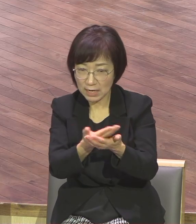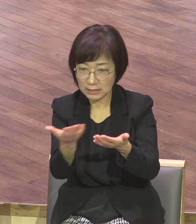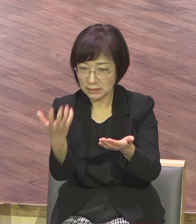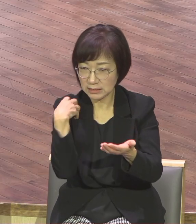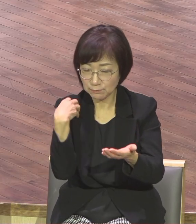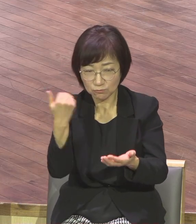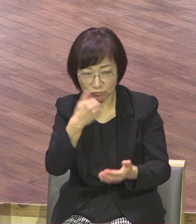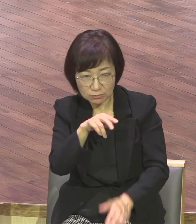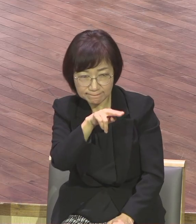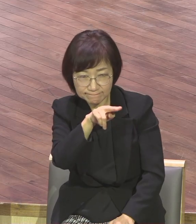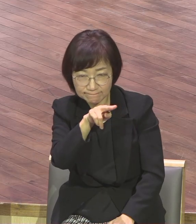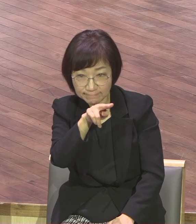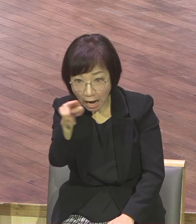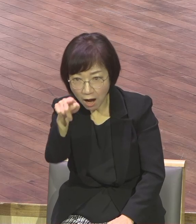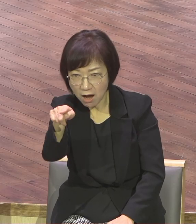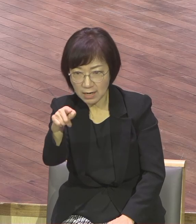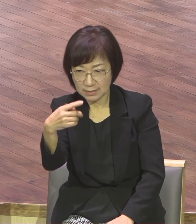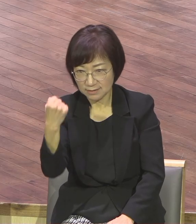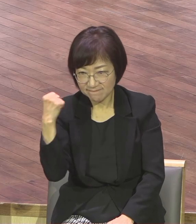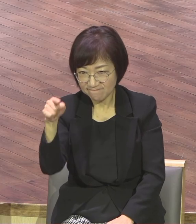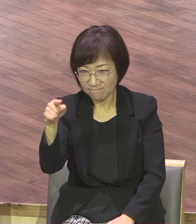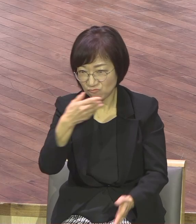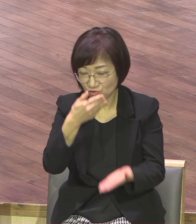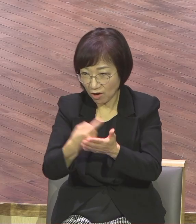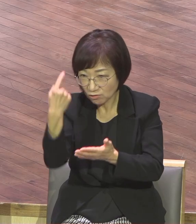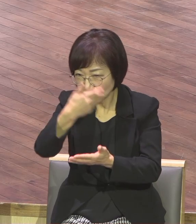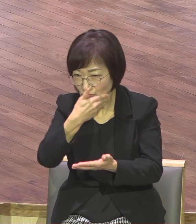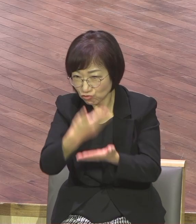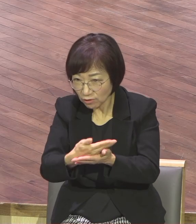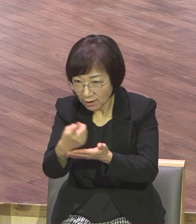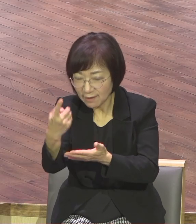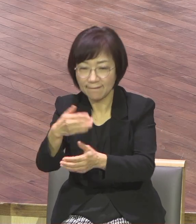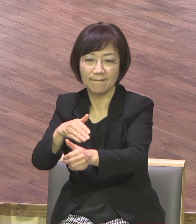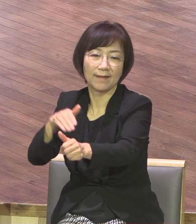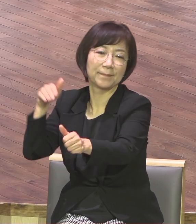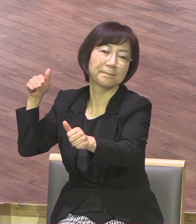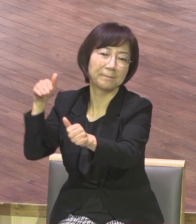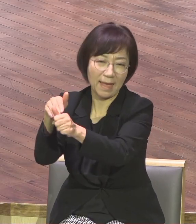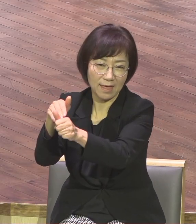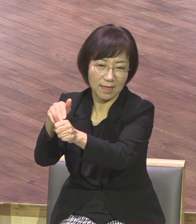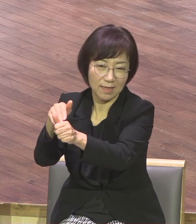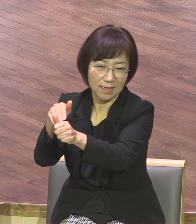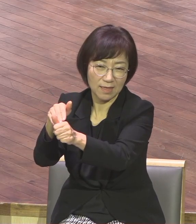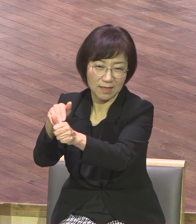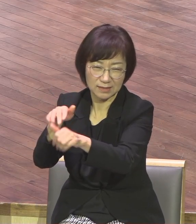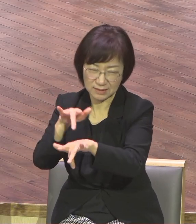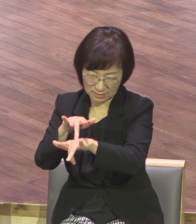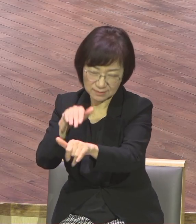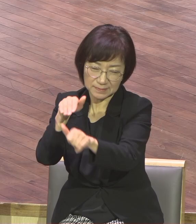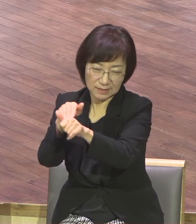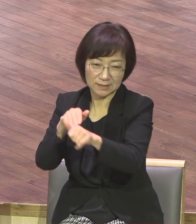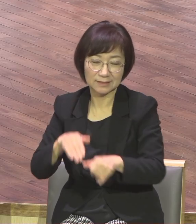그거를 공격해가지고 완전히 교회 부흥을 막게 한단 말이에요. 그게 한국의 세계교회예요.